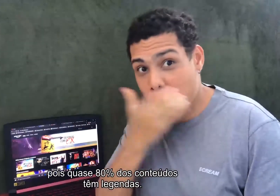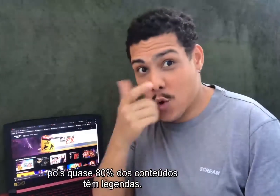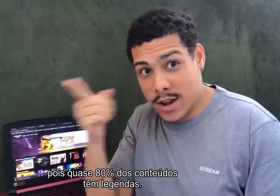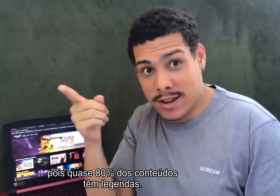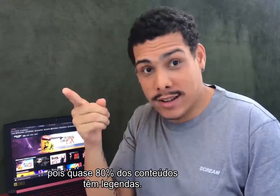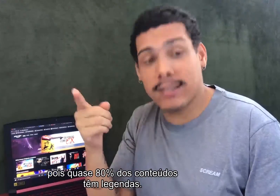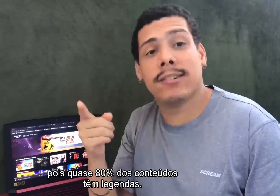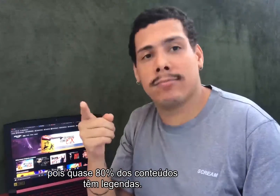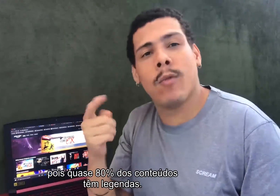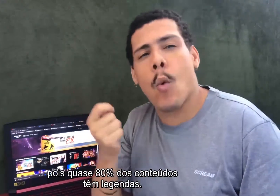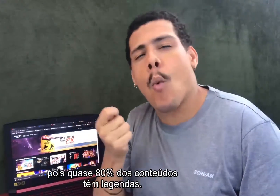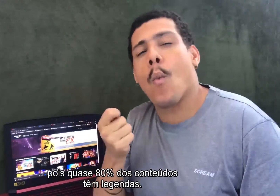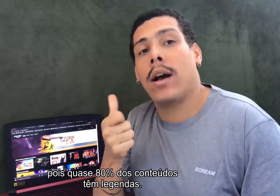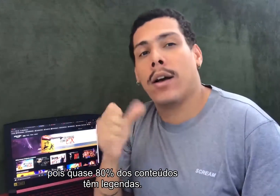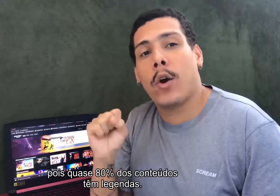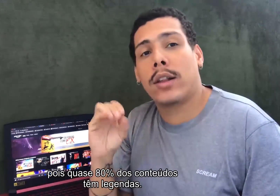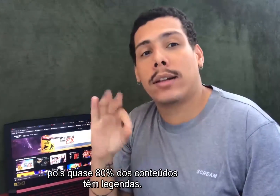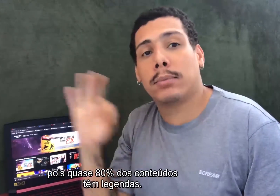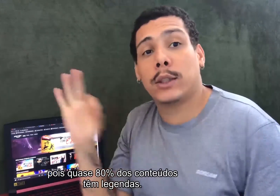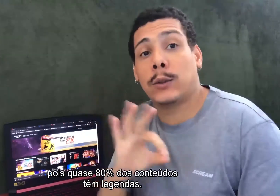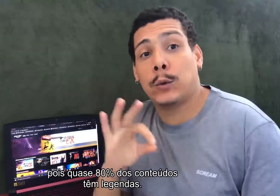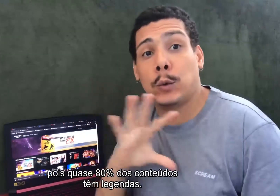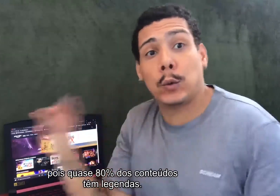pois quase 80% dos conteúdos têm legendas.